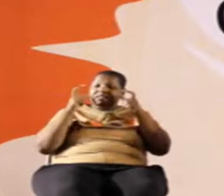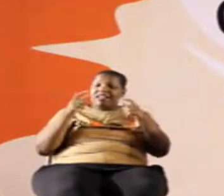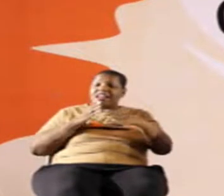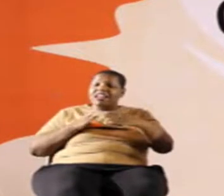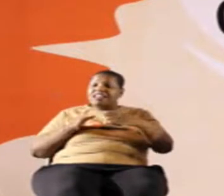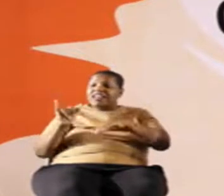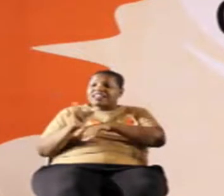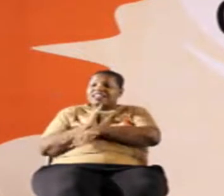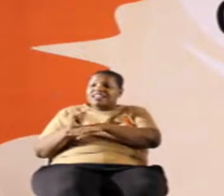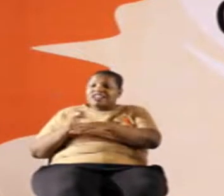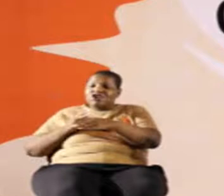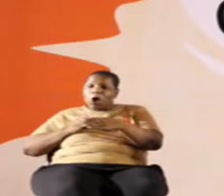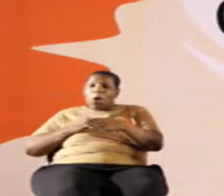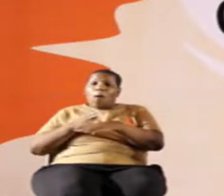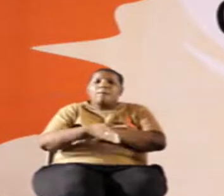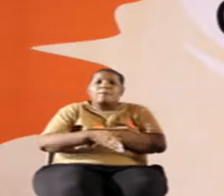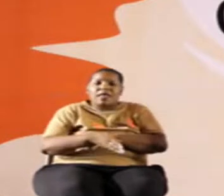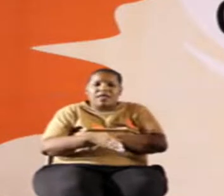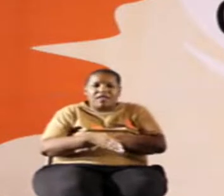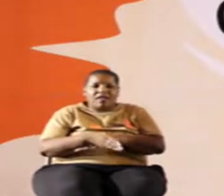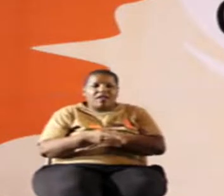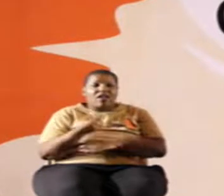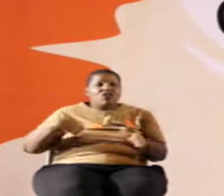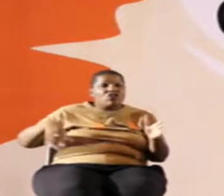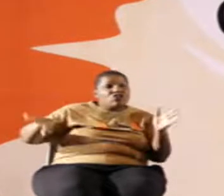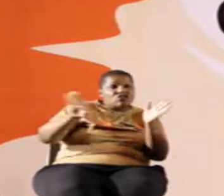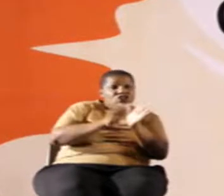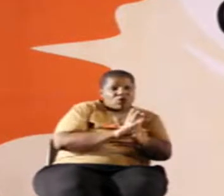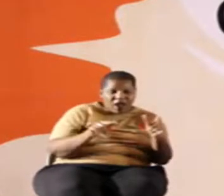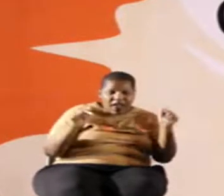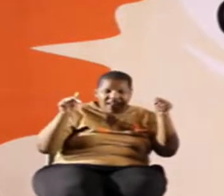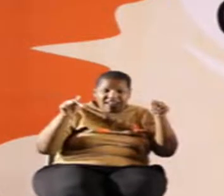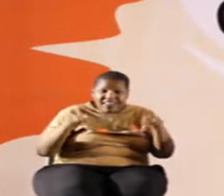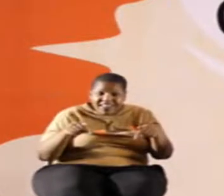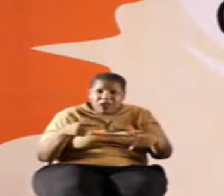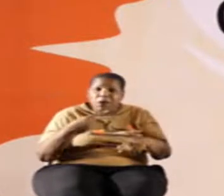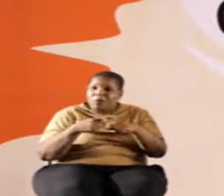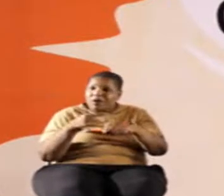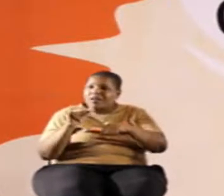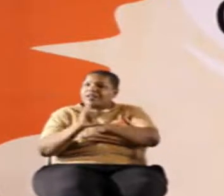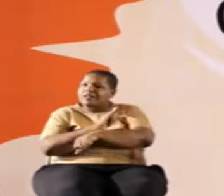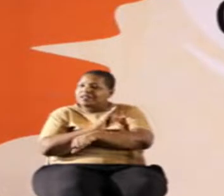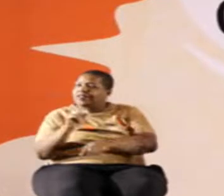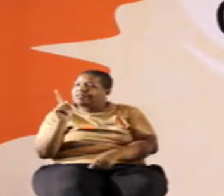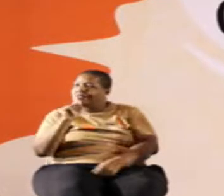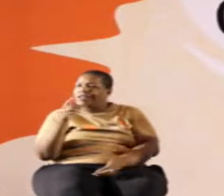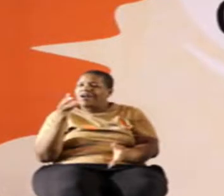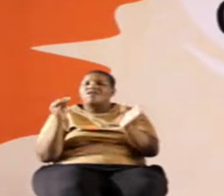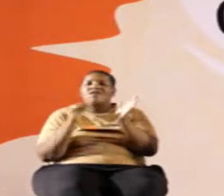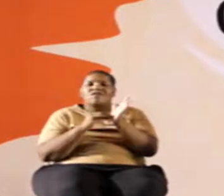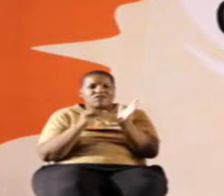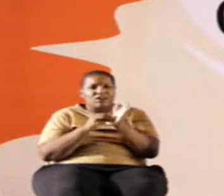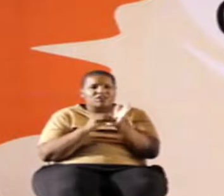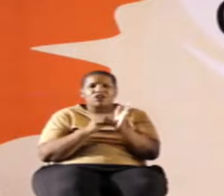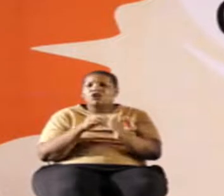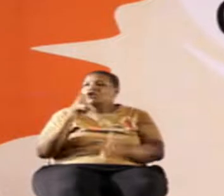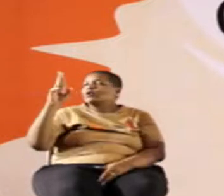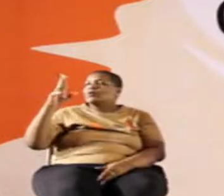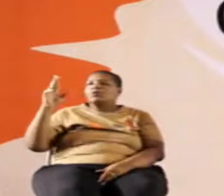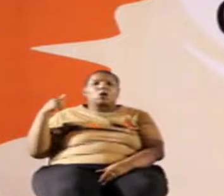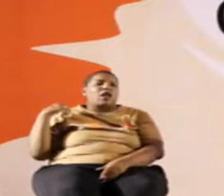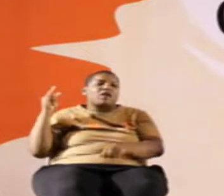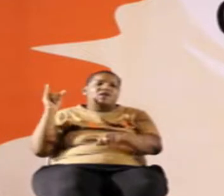as estratégias de romper com isso. E a gente só chegou até aqui porque estratégia não nos falta, não nos faltou e não nos